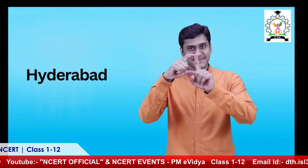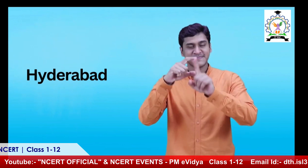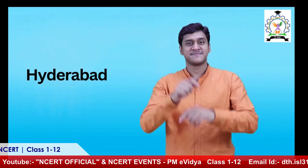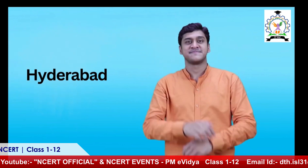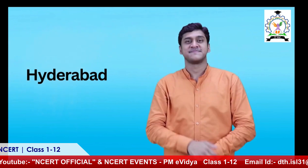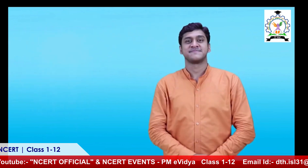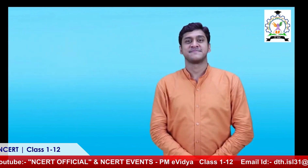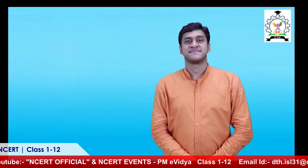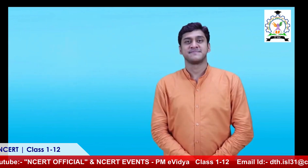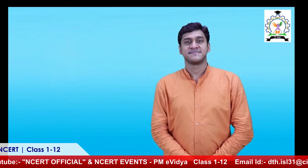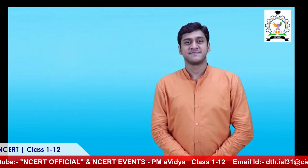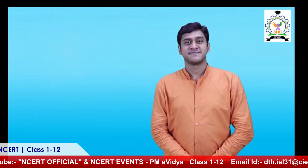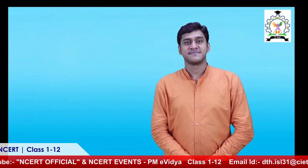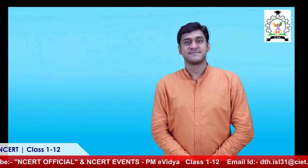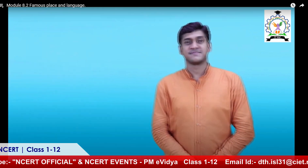हैदराबाद,